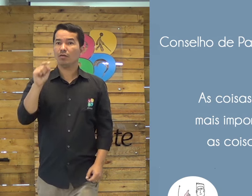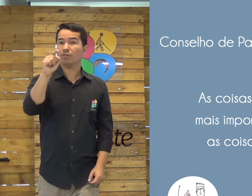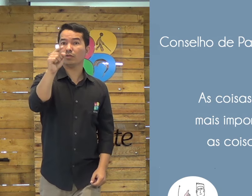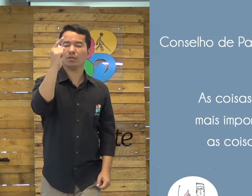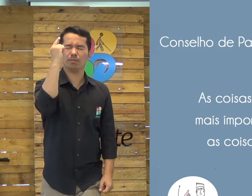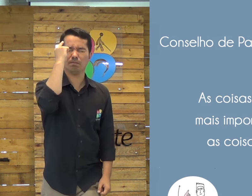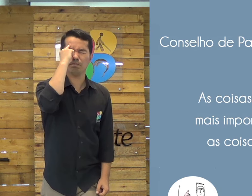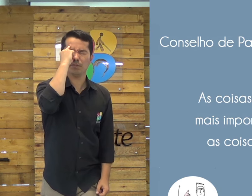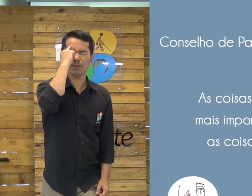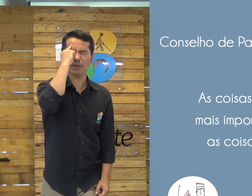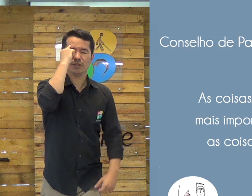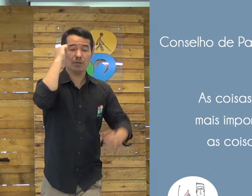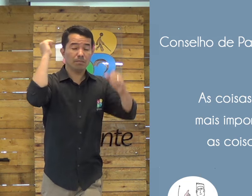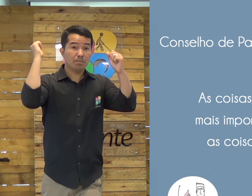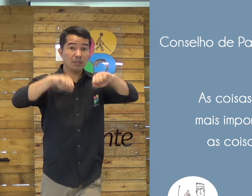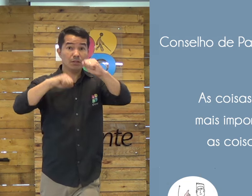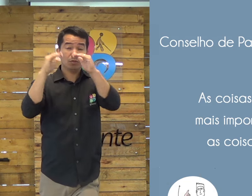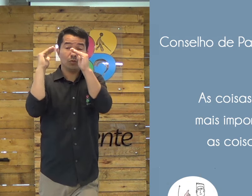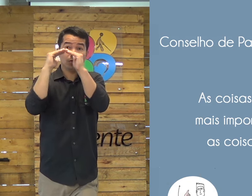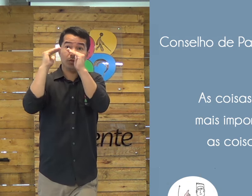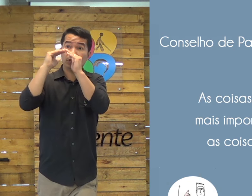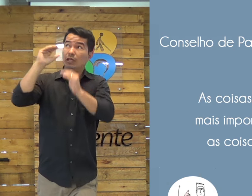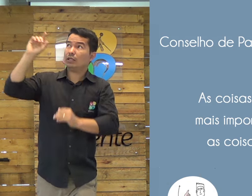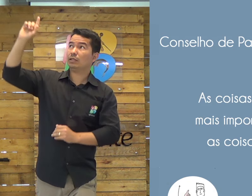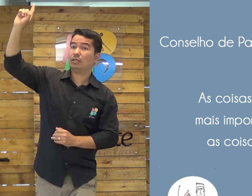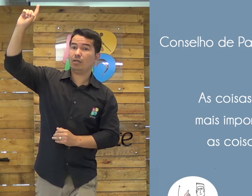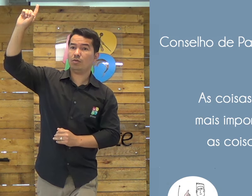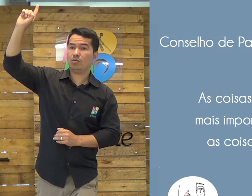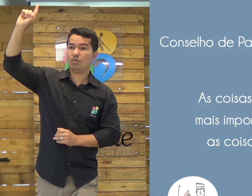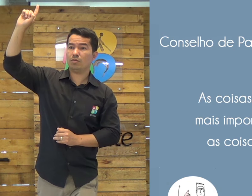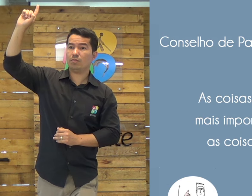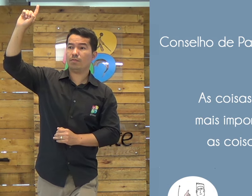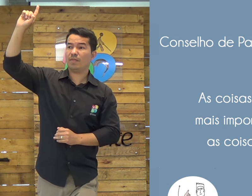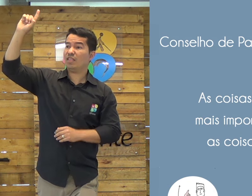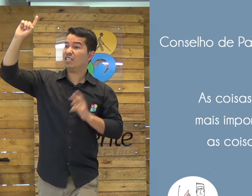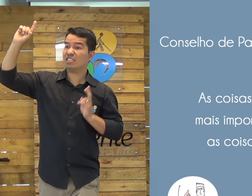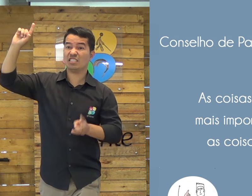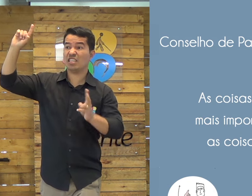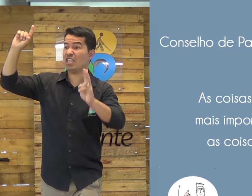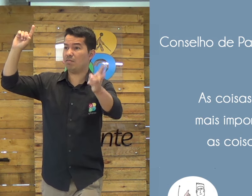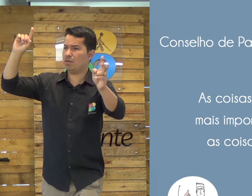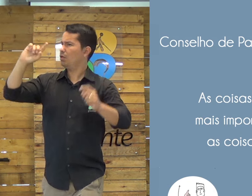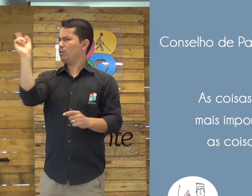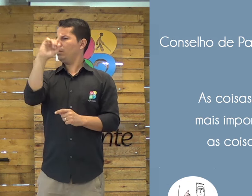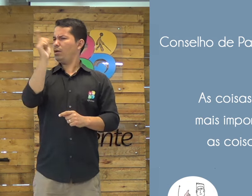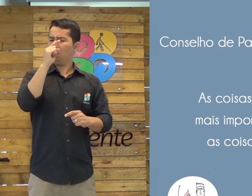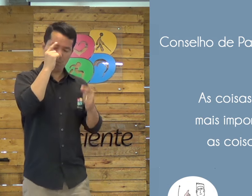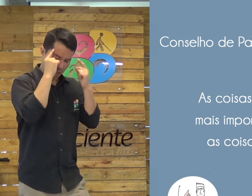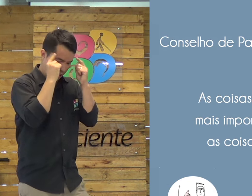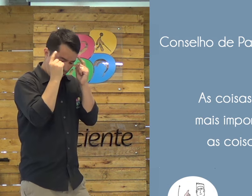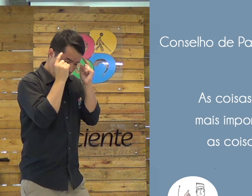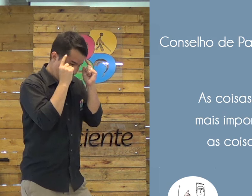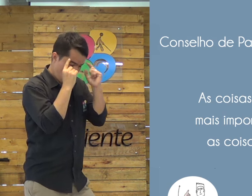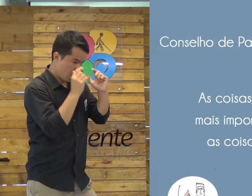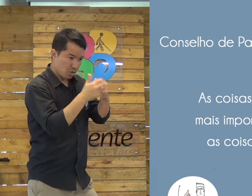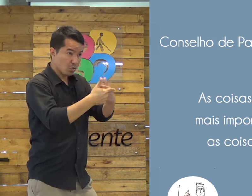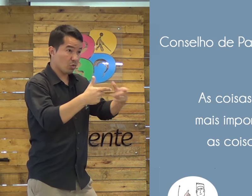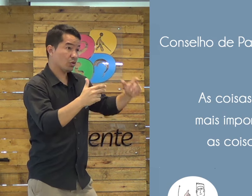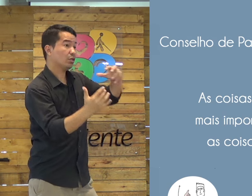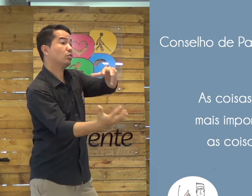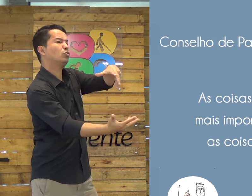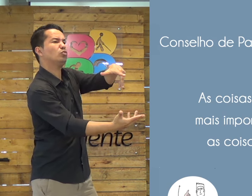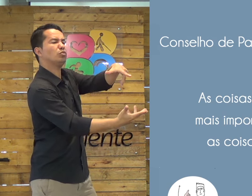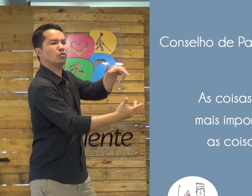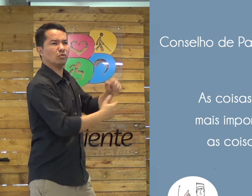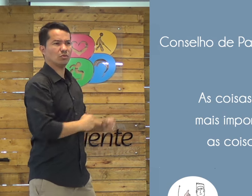Colossenses capítulo 2 diz que você precisa pensar em Deus, que o seu pensamento deve estar alinhado em Deus, e não